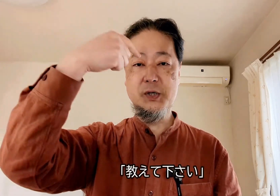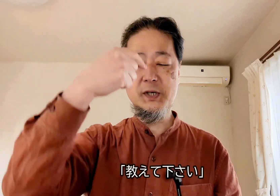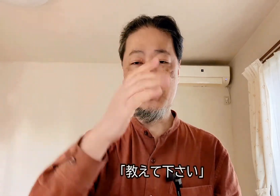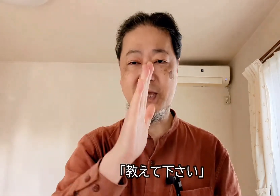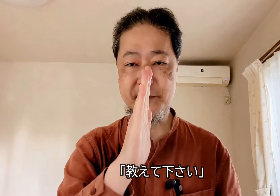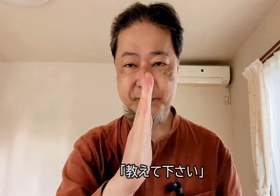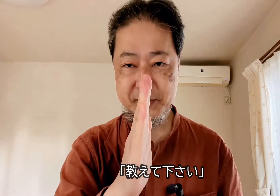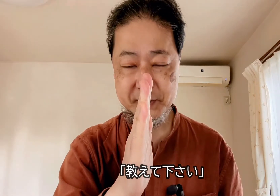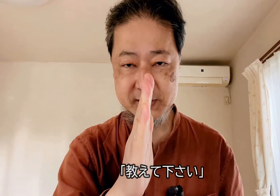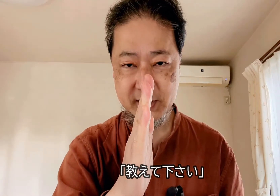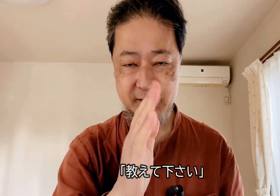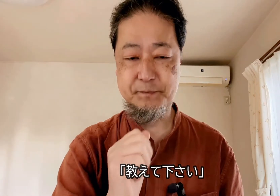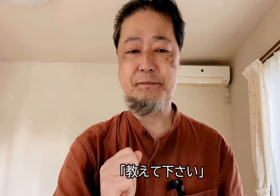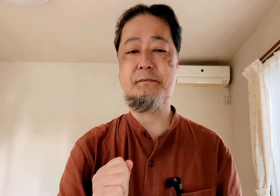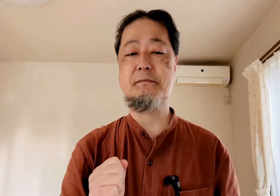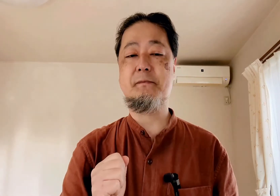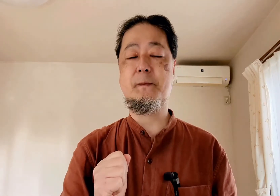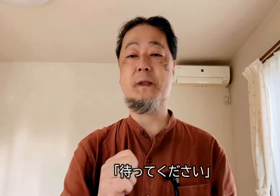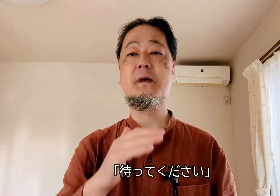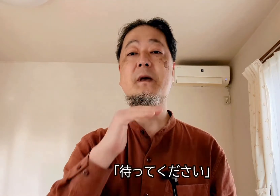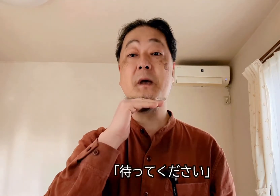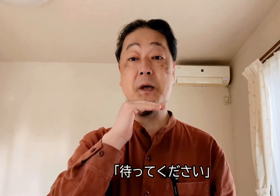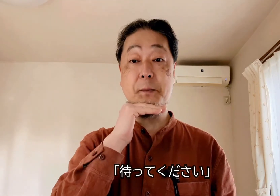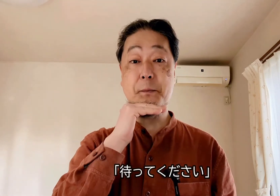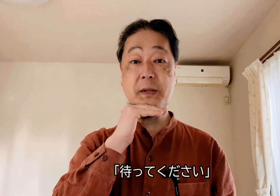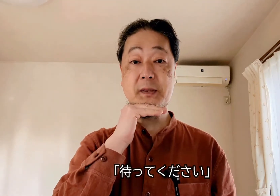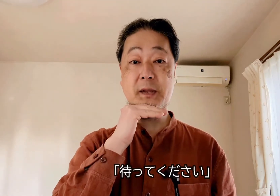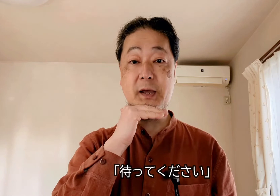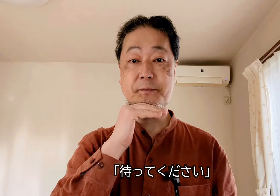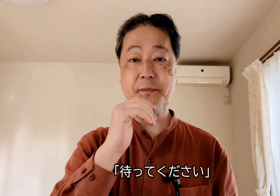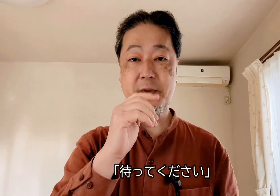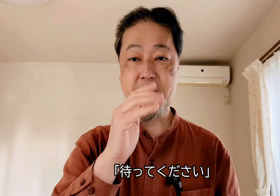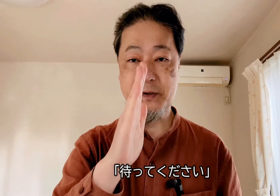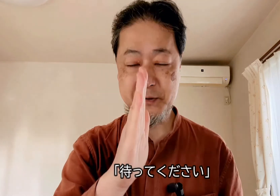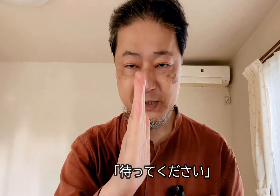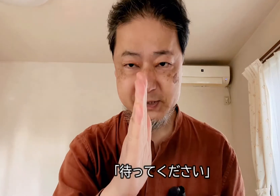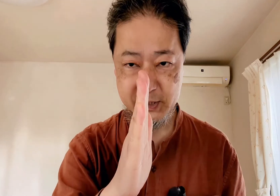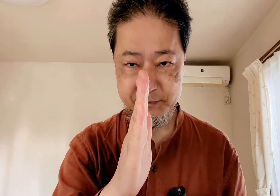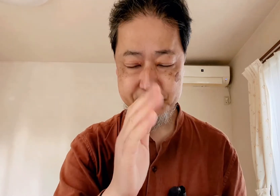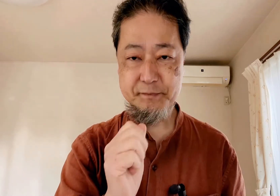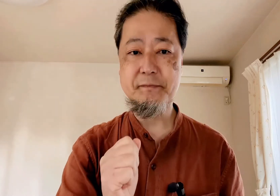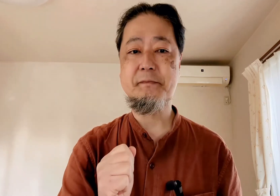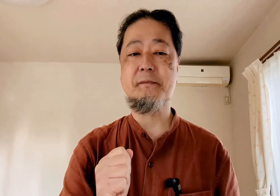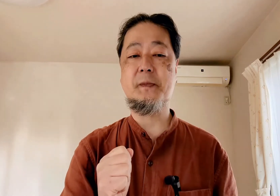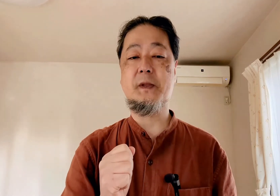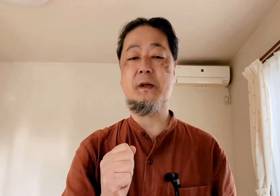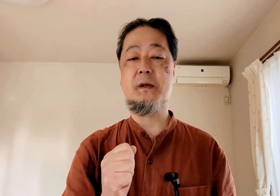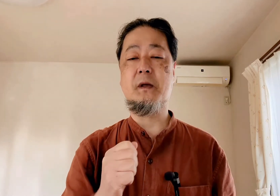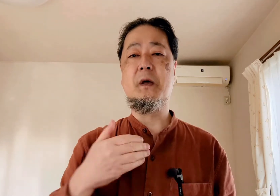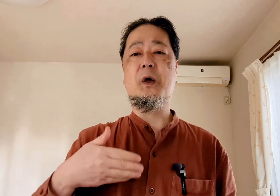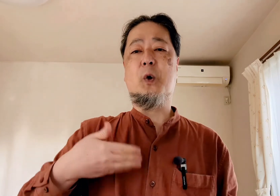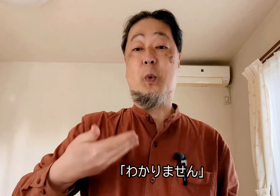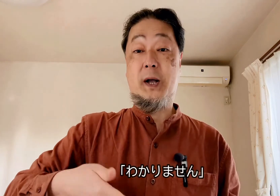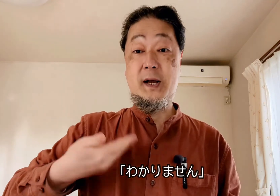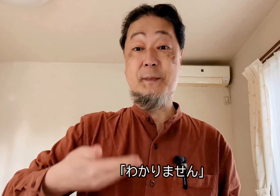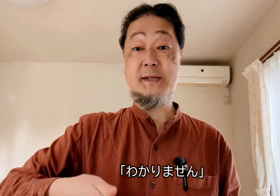教えてください。待ってください。わかりません。